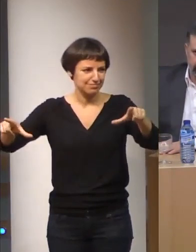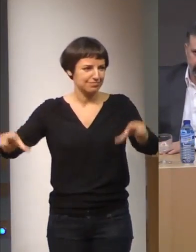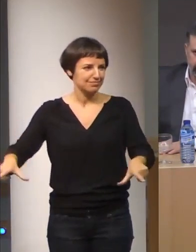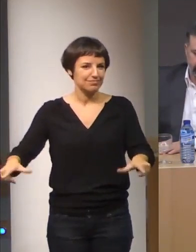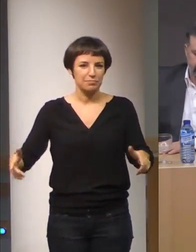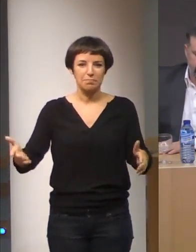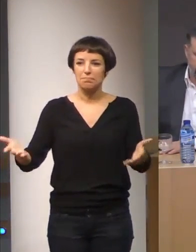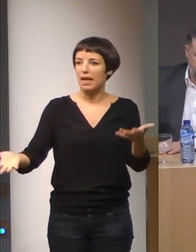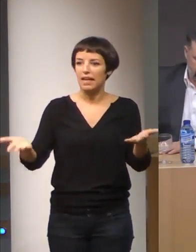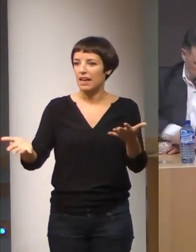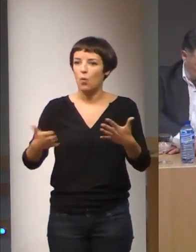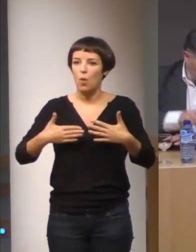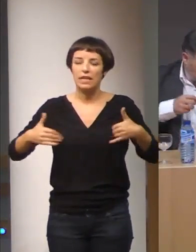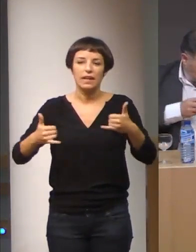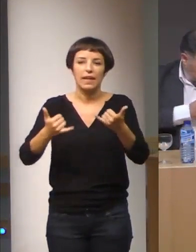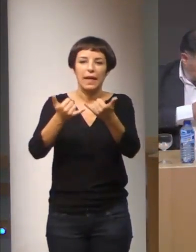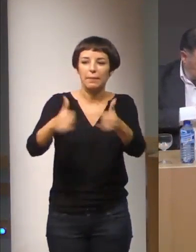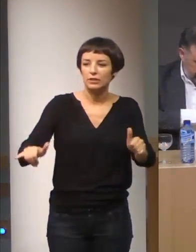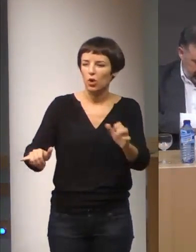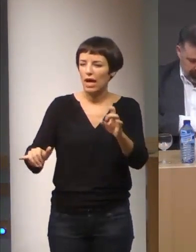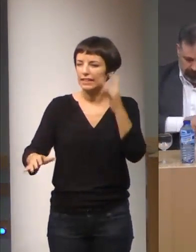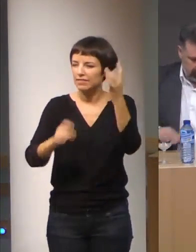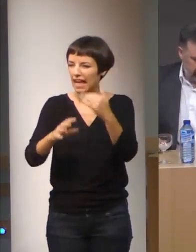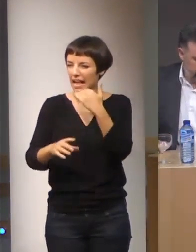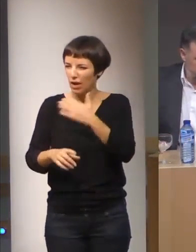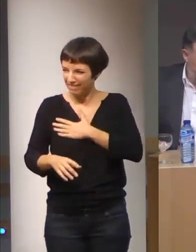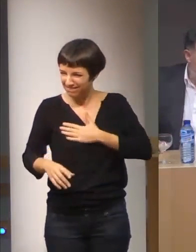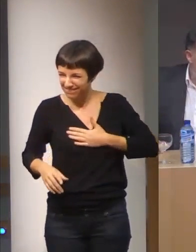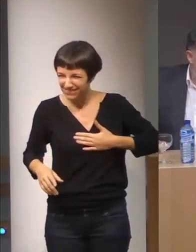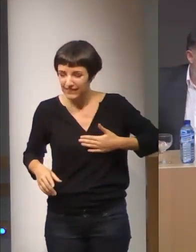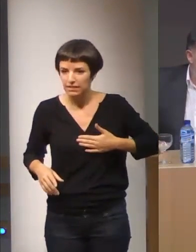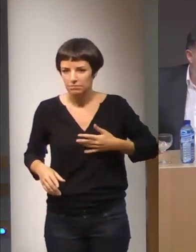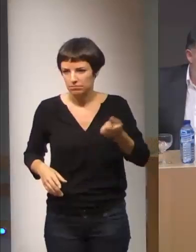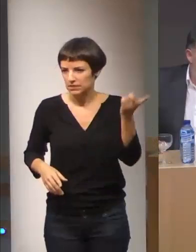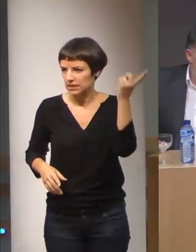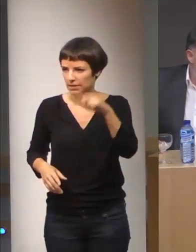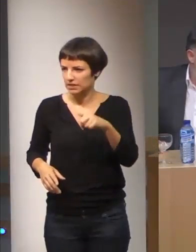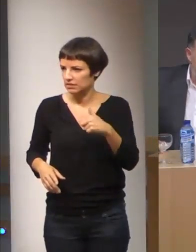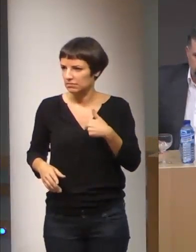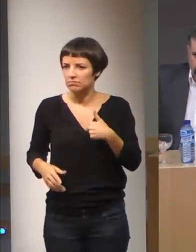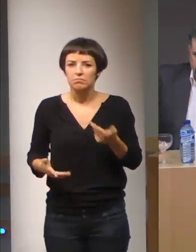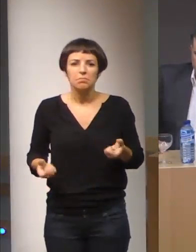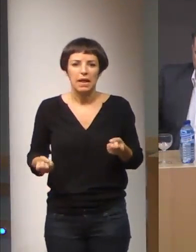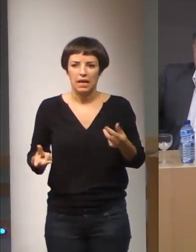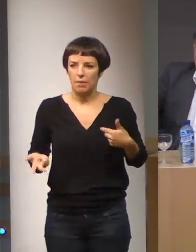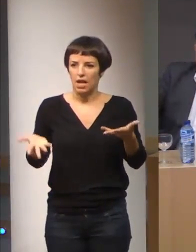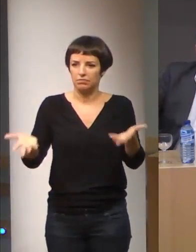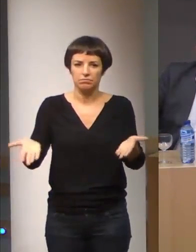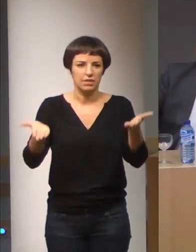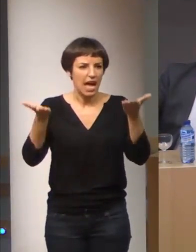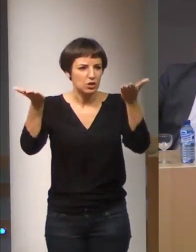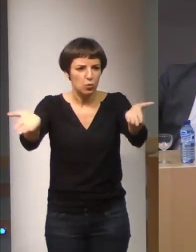para cualquier evento cualquier actividad que queráis realizar sabéis que estamos aquí para acoger para ayudaros y